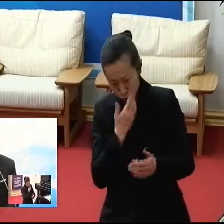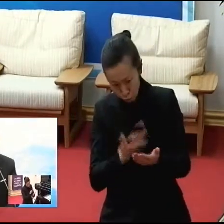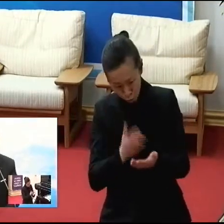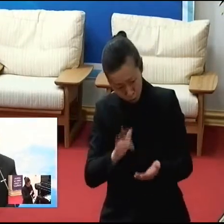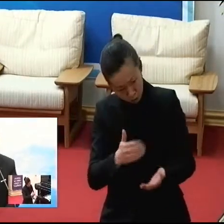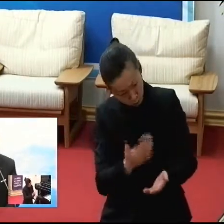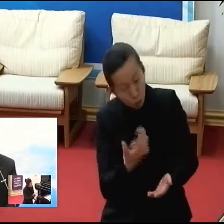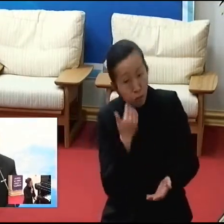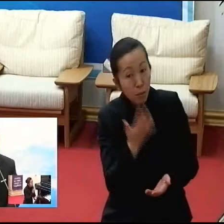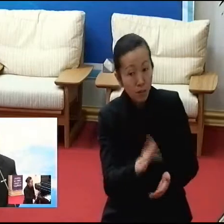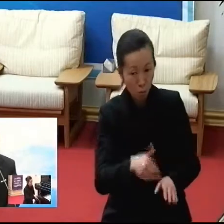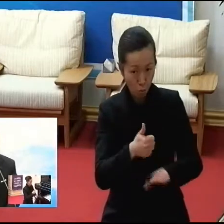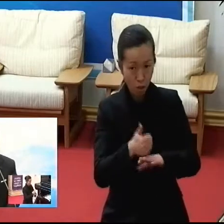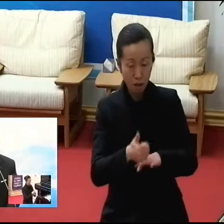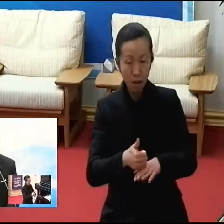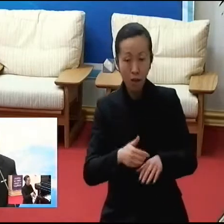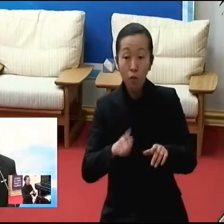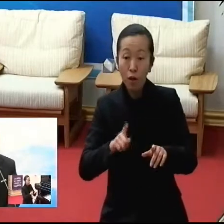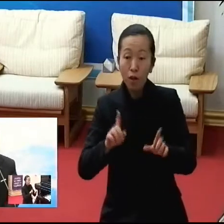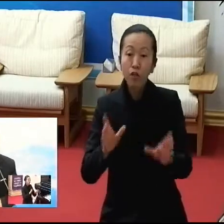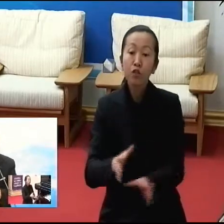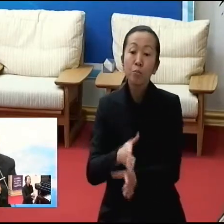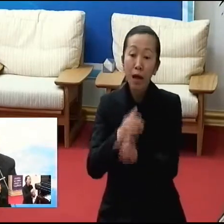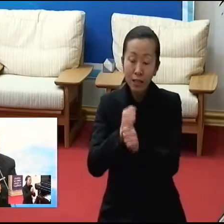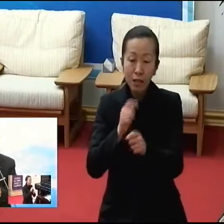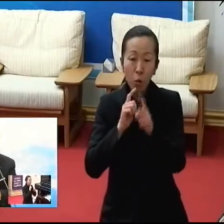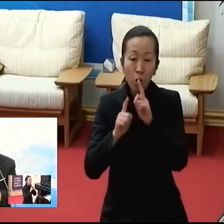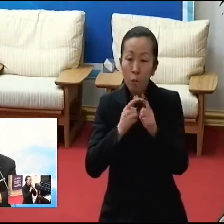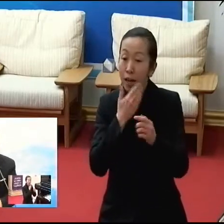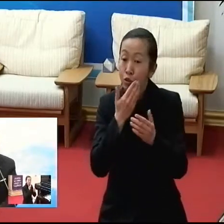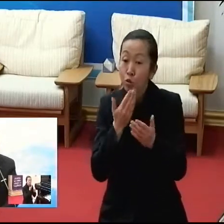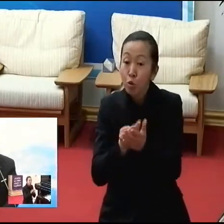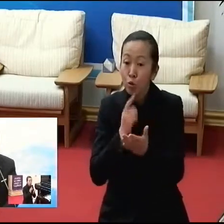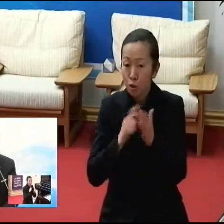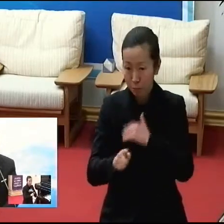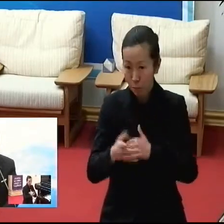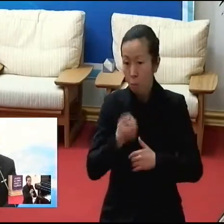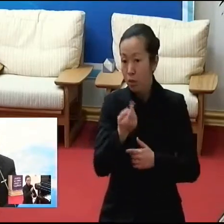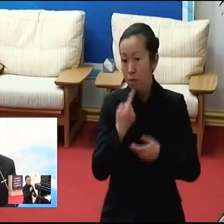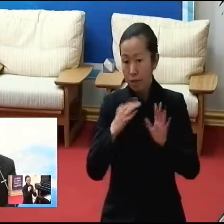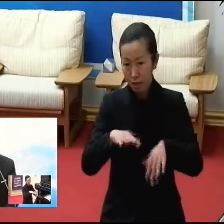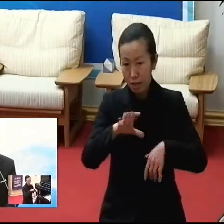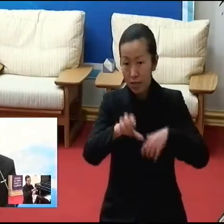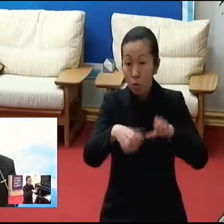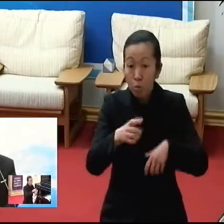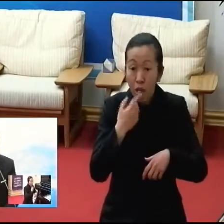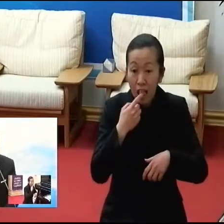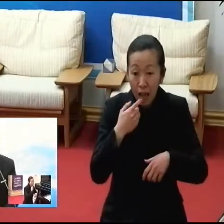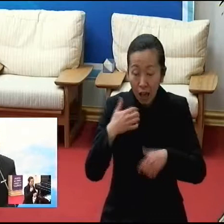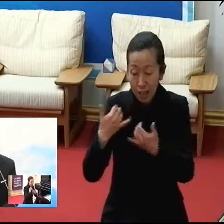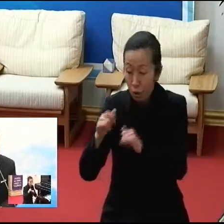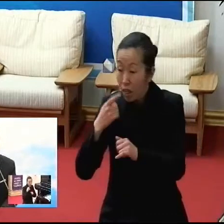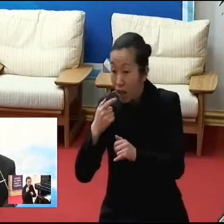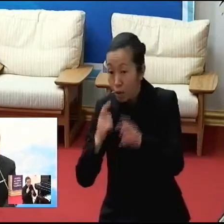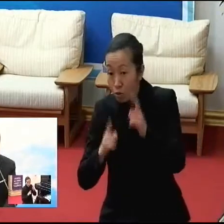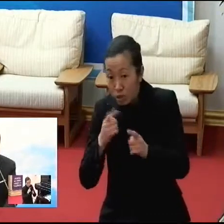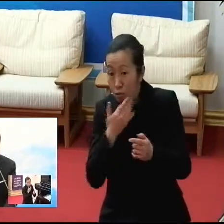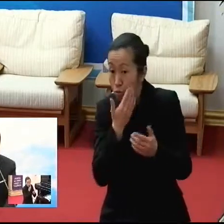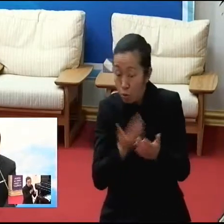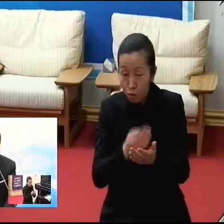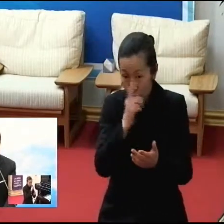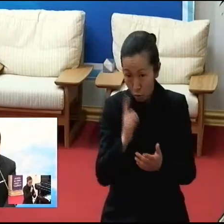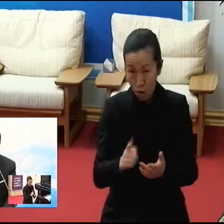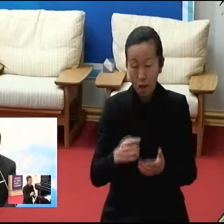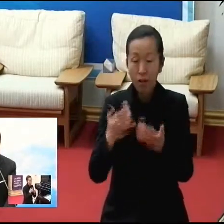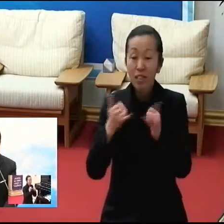말이 중요하다는 말씀이죠. それはつまり言葉が重要ですねという意 제일 味で 중요한 す。 것이 인간의 입, 혀에 있다는 거죠. 一番重要な